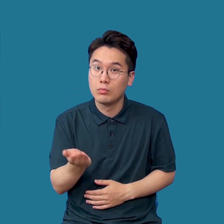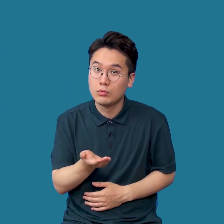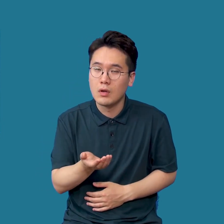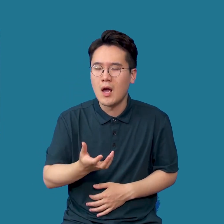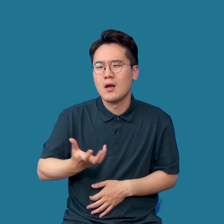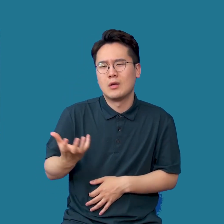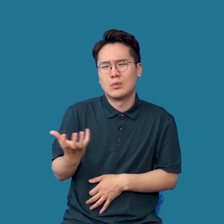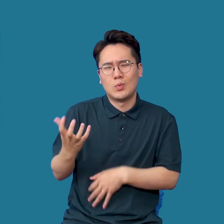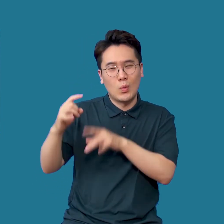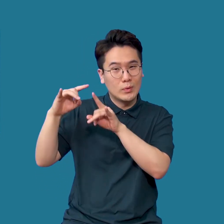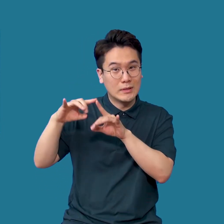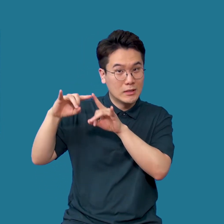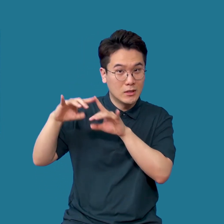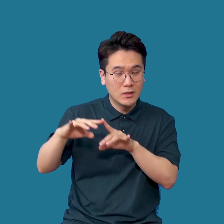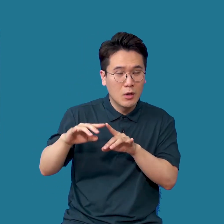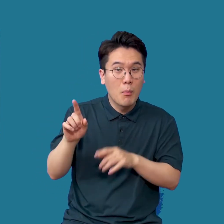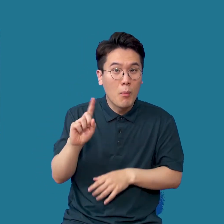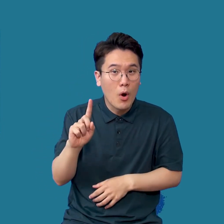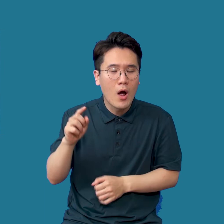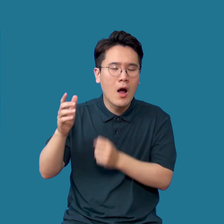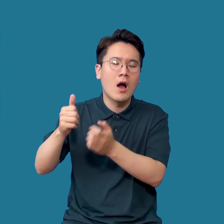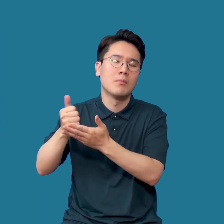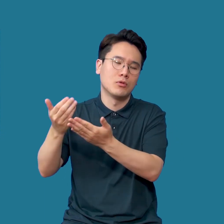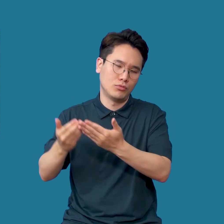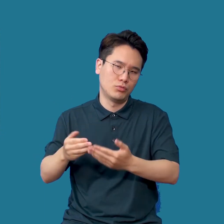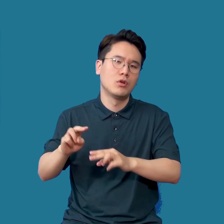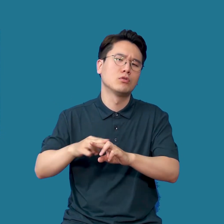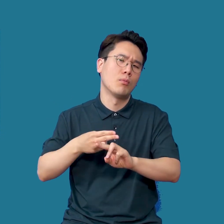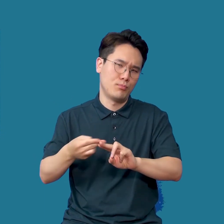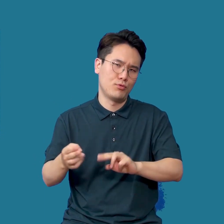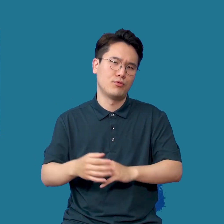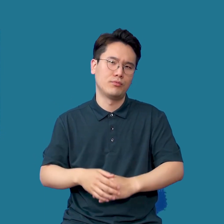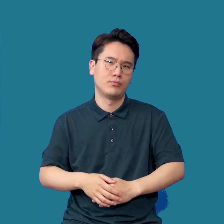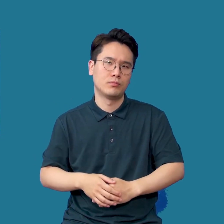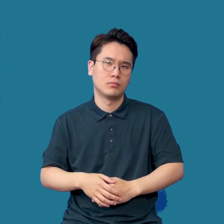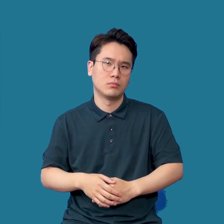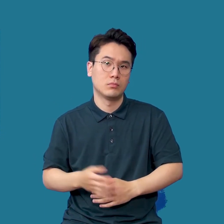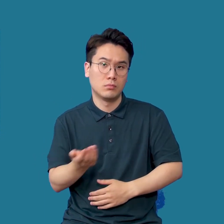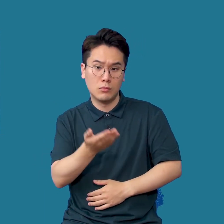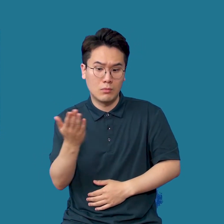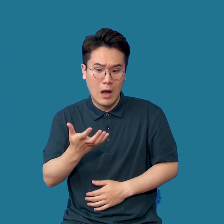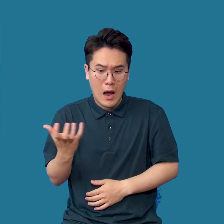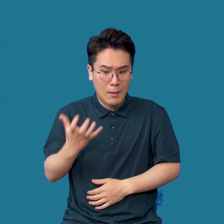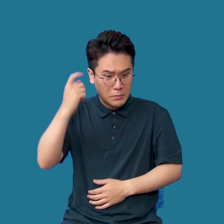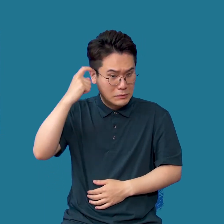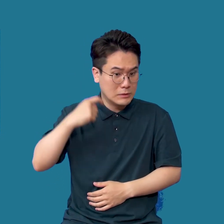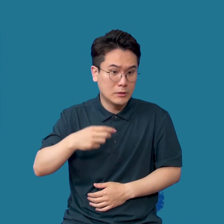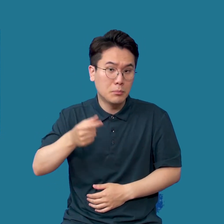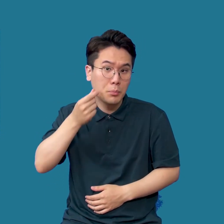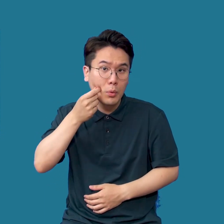통증을 느낄 때는 느껴야지, 그 통증이 느껴지지 않으면 진짜로 큰일입니다.